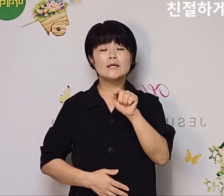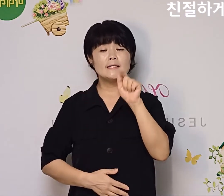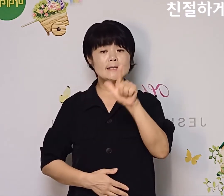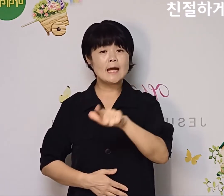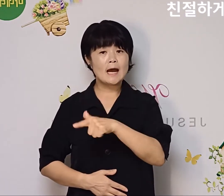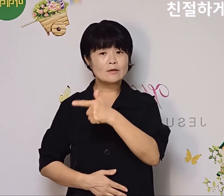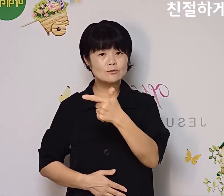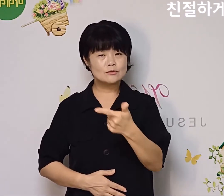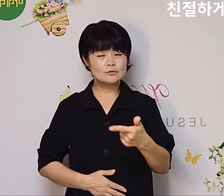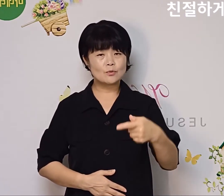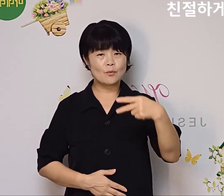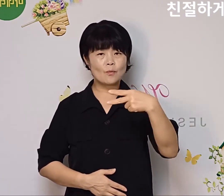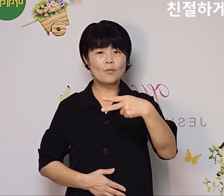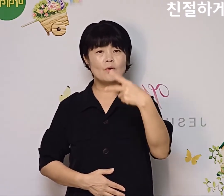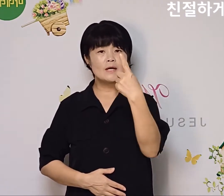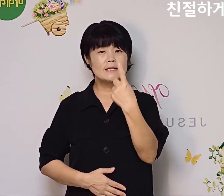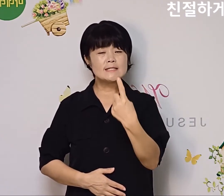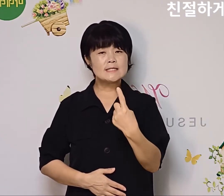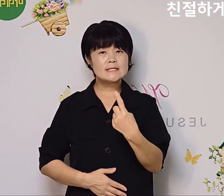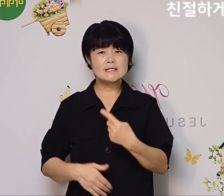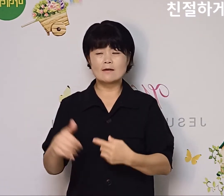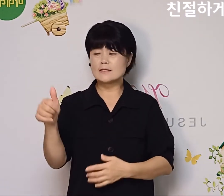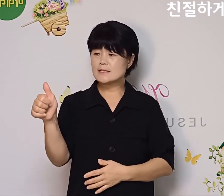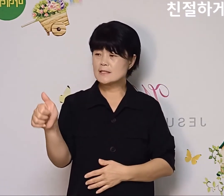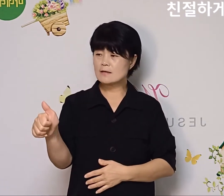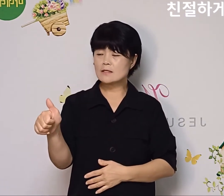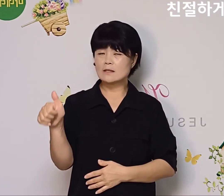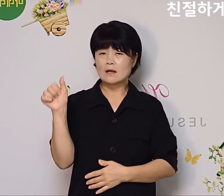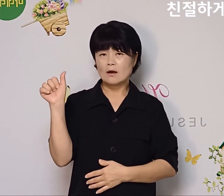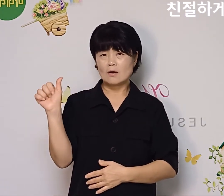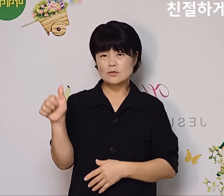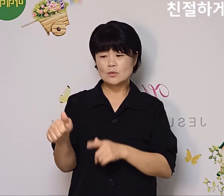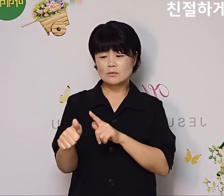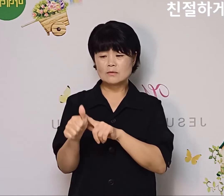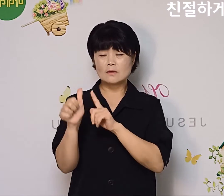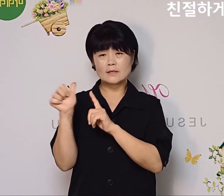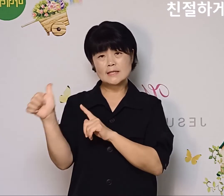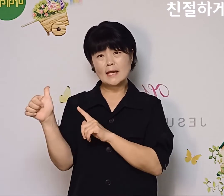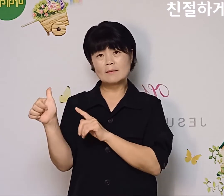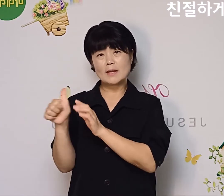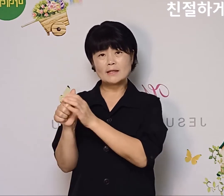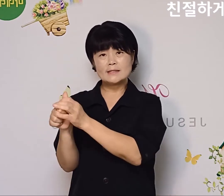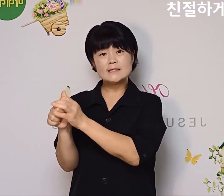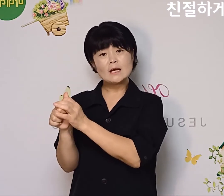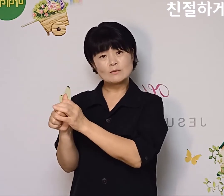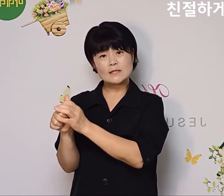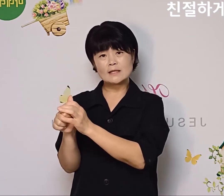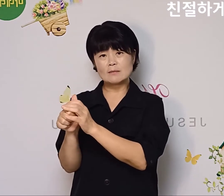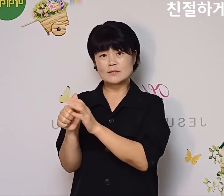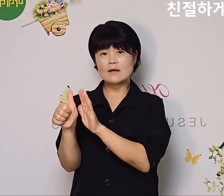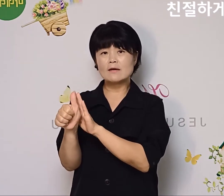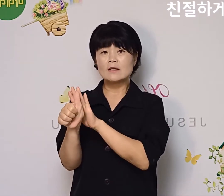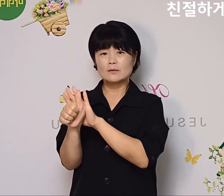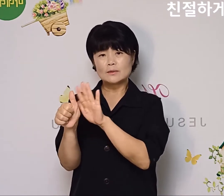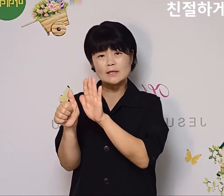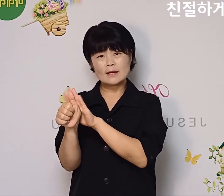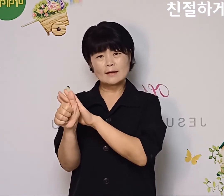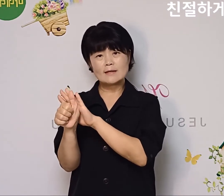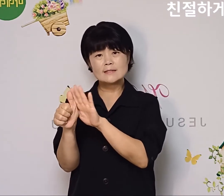이 하루도 친절은 여기 사람의 등이라고 생각해 보세요. 이렇게 약간